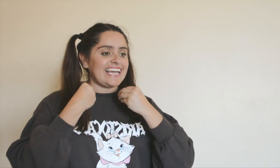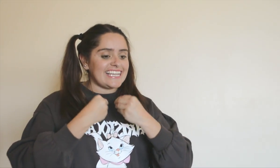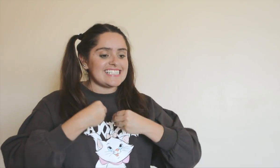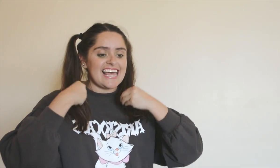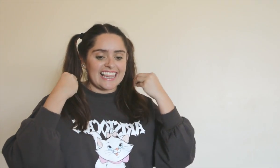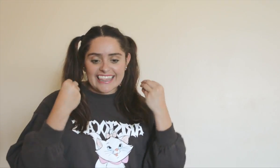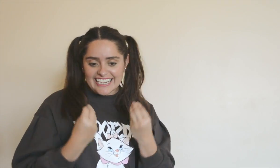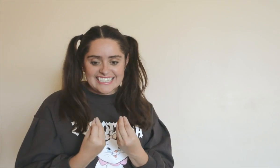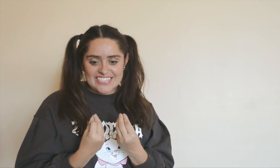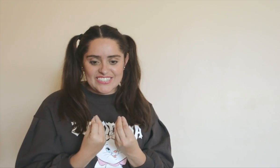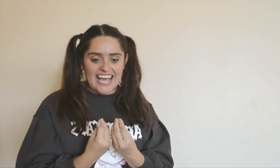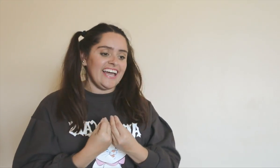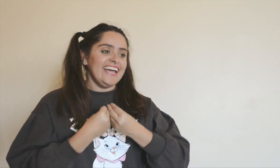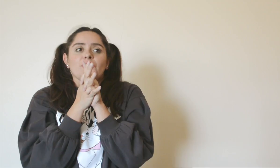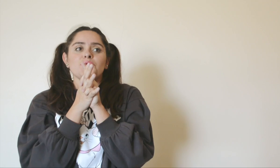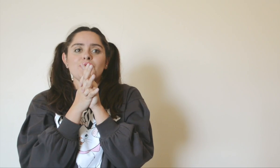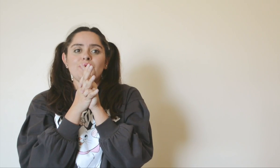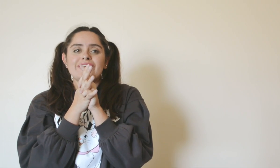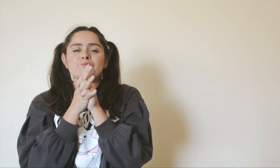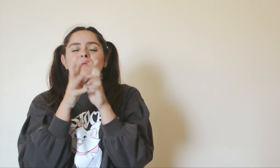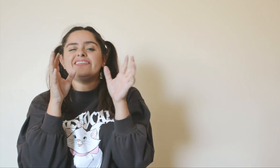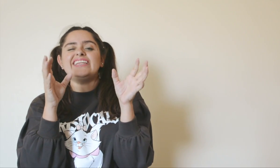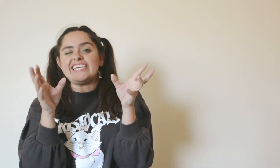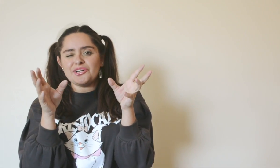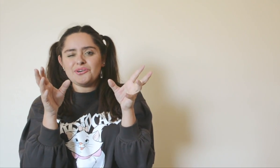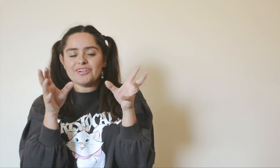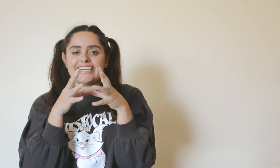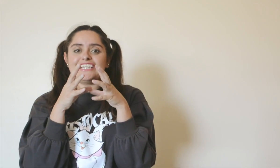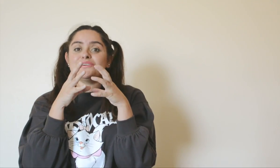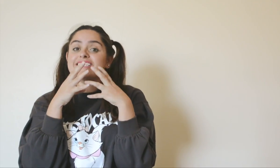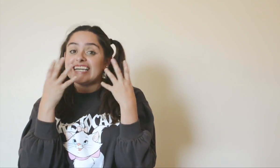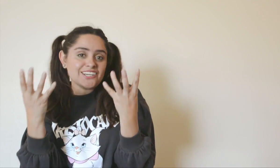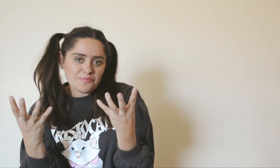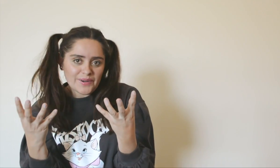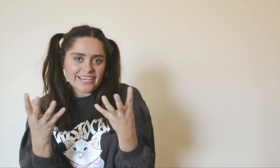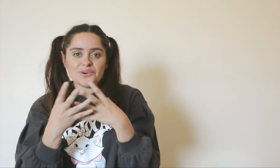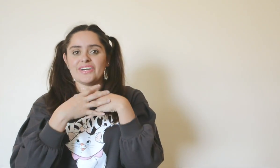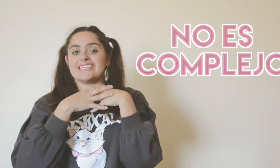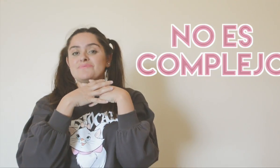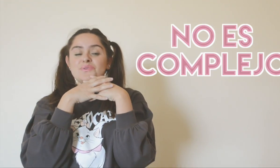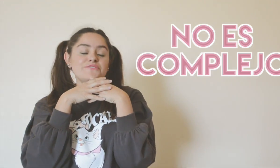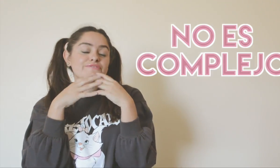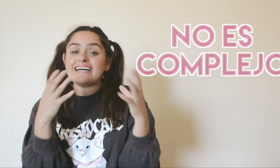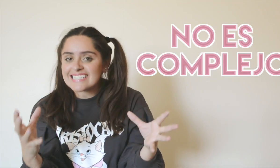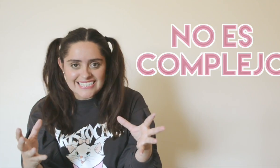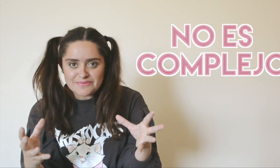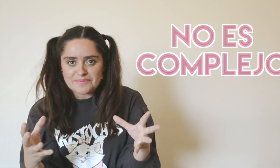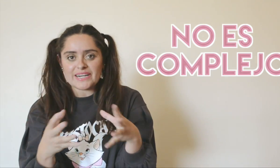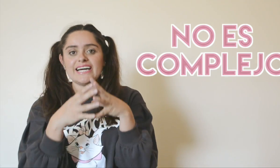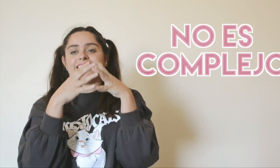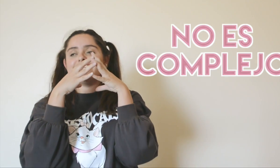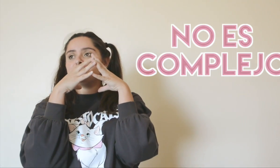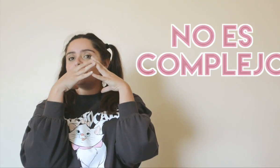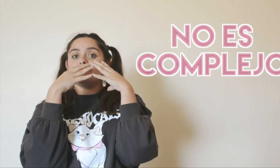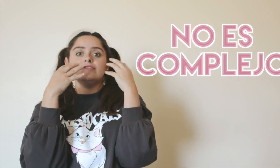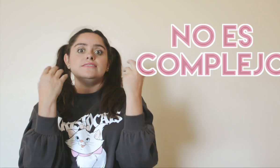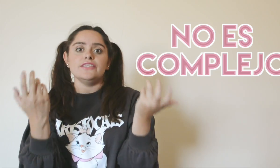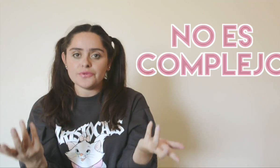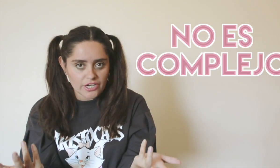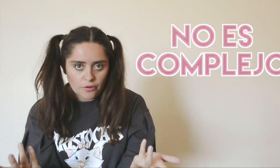es deliciosa. Es un platillo que no es tan complejo, que es muy fácil de preparar, es muy sencillo de